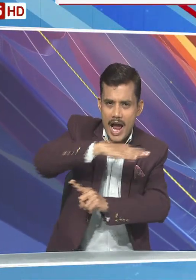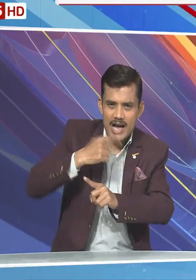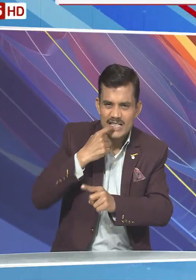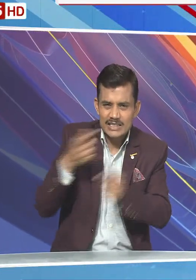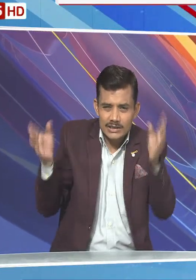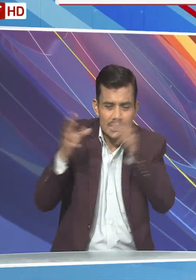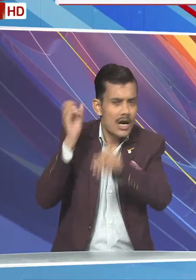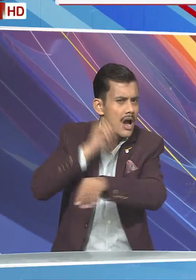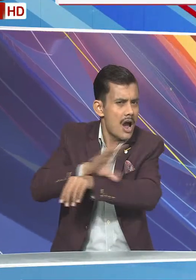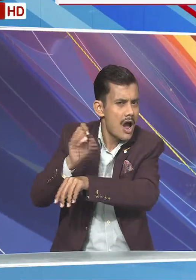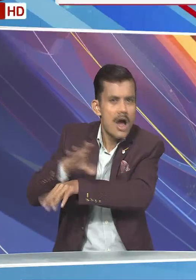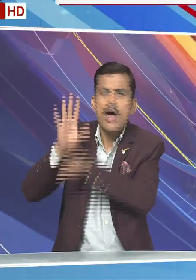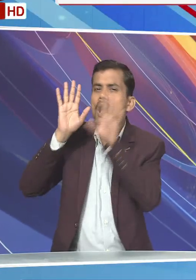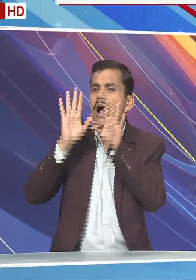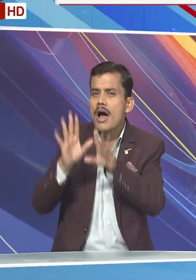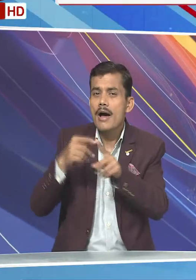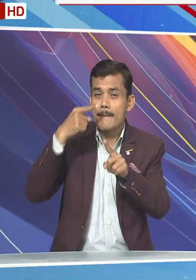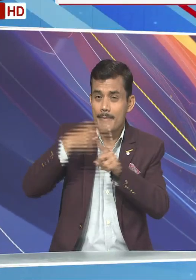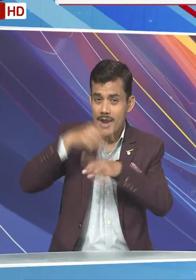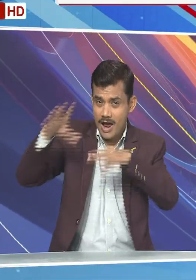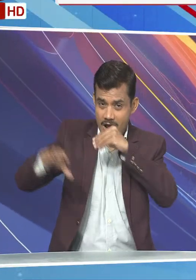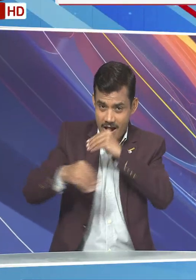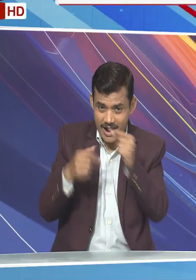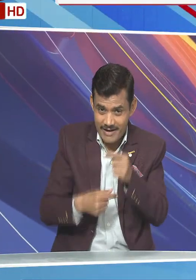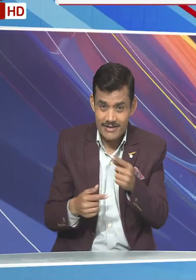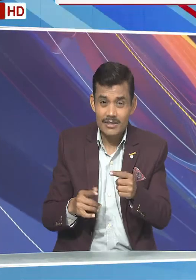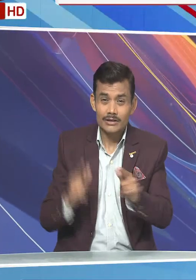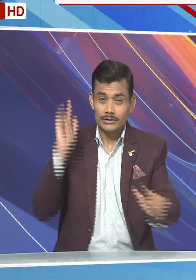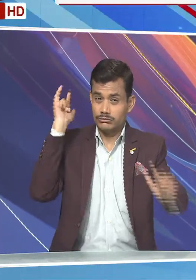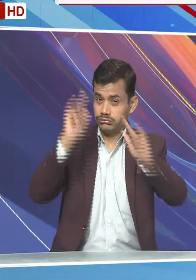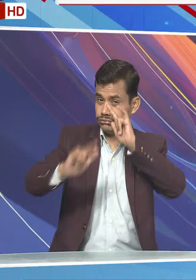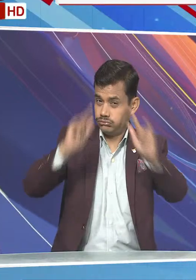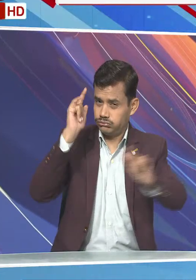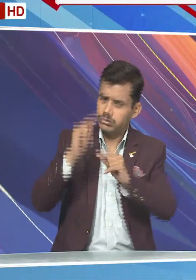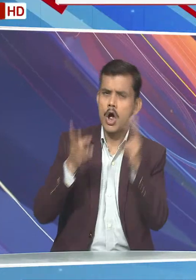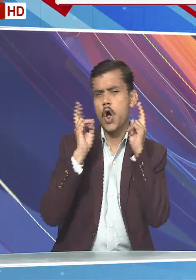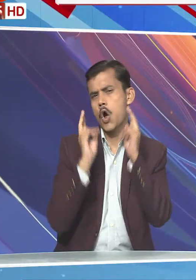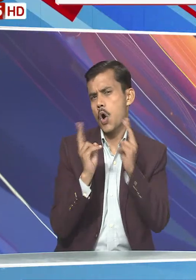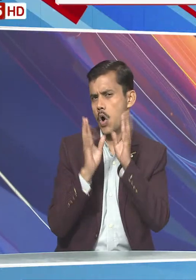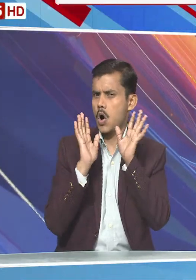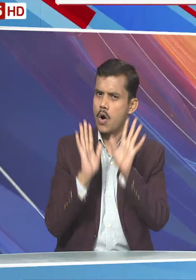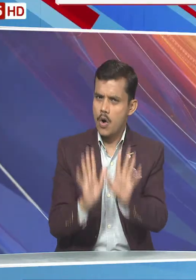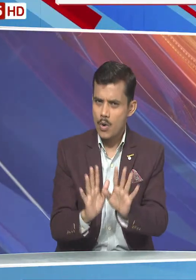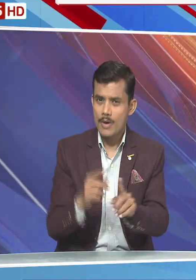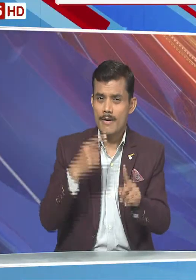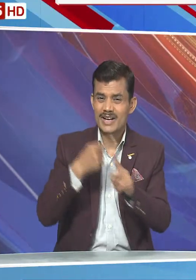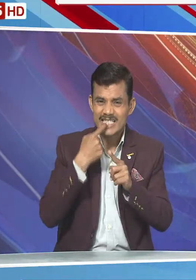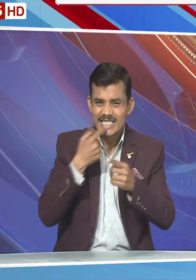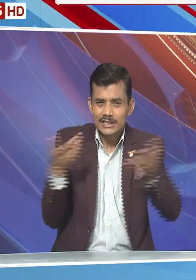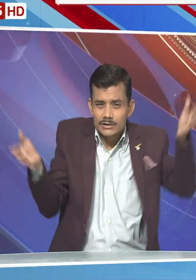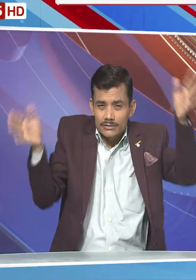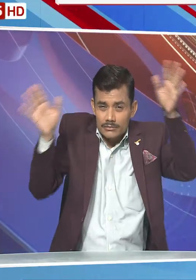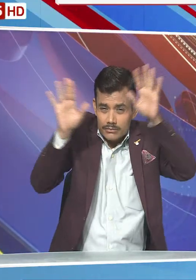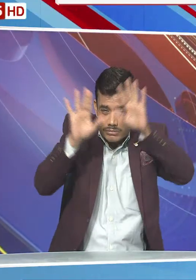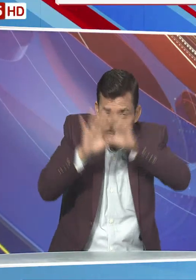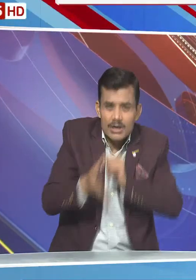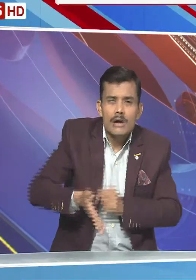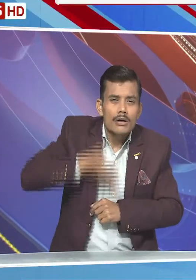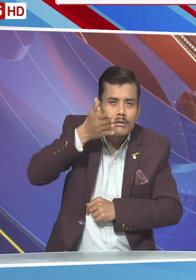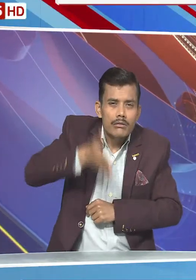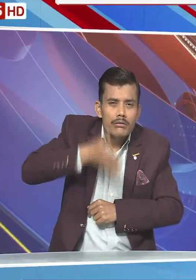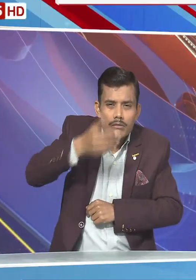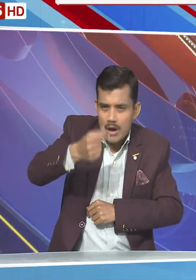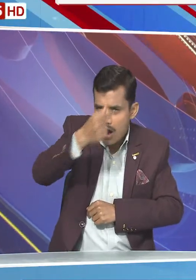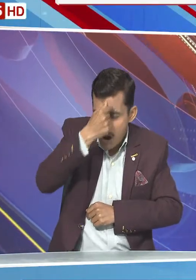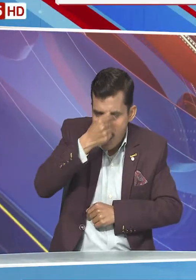अलर्ट जारी किया है। हालांकि अभी तक एयरपोर्ट पर उड़ानों की आवाजाही सामान्य है। कोहरे के कारण रेलवे के परिचालन पर भी